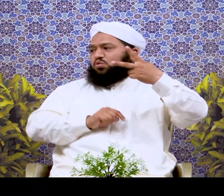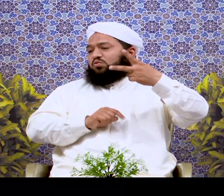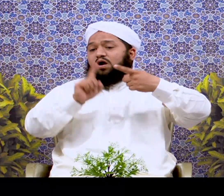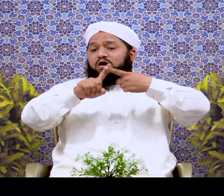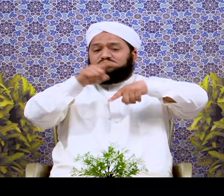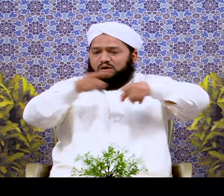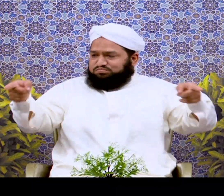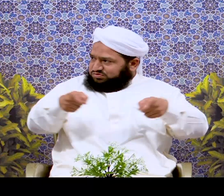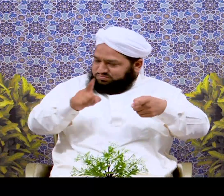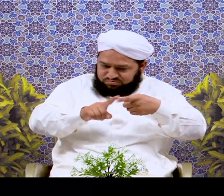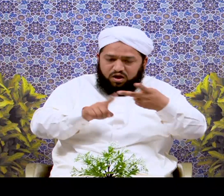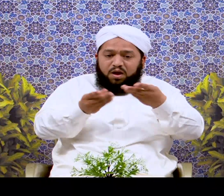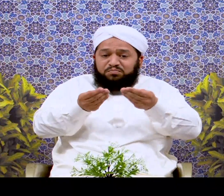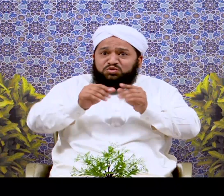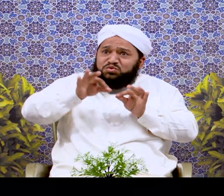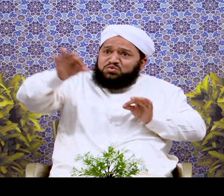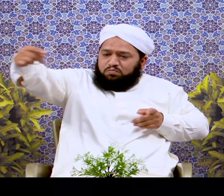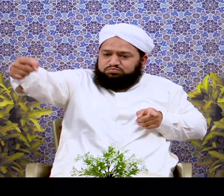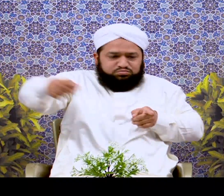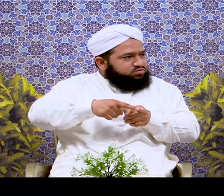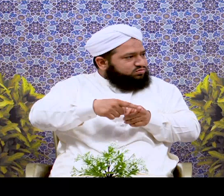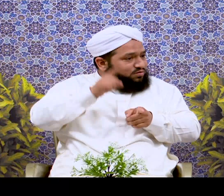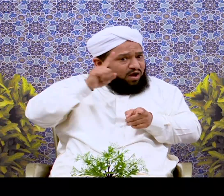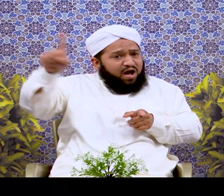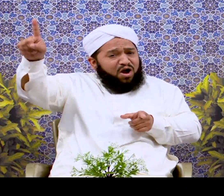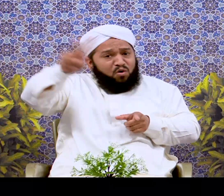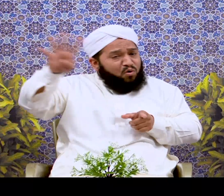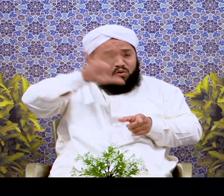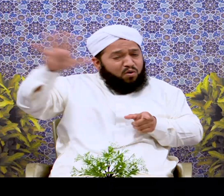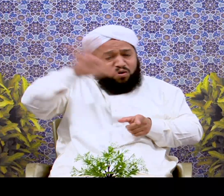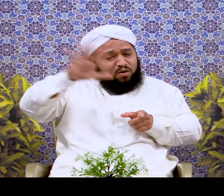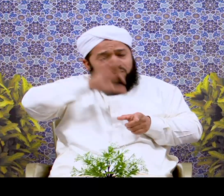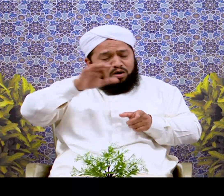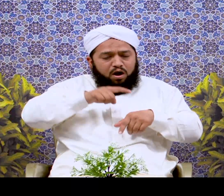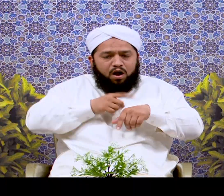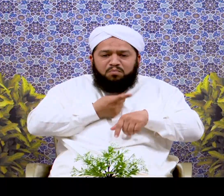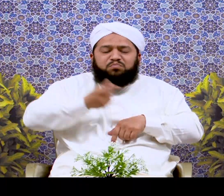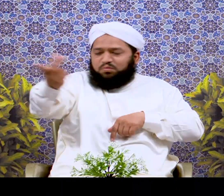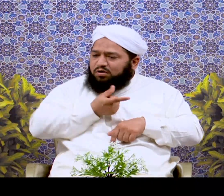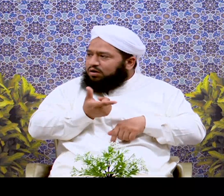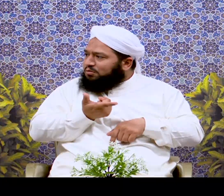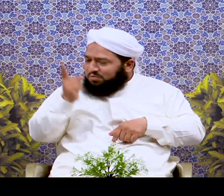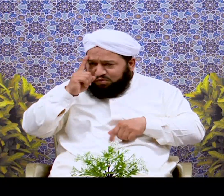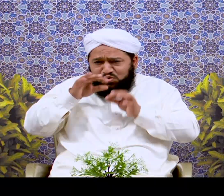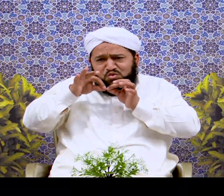جانا اور نمبر 2 جگہ سمٹ جانا۔ کئی سال کا عرصہ چند لمحوں میں سمٹ گیا اور کئی کلومیٹر کا